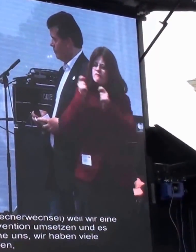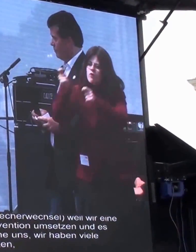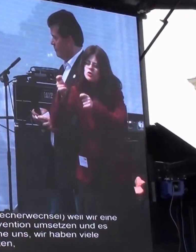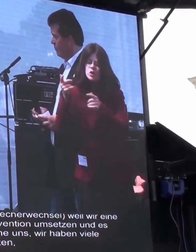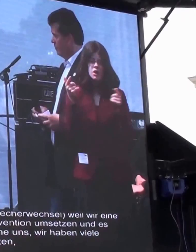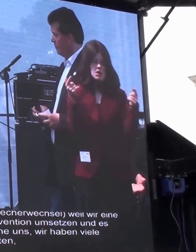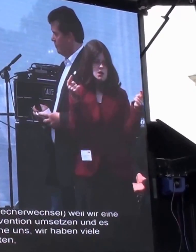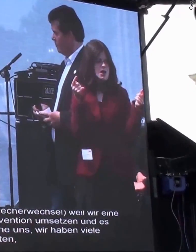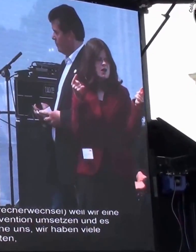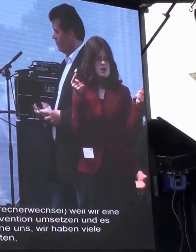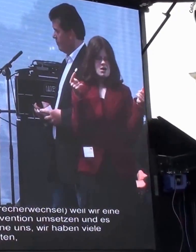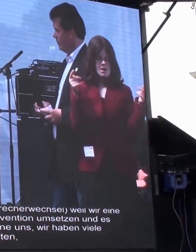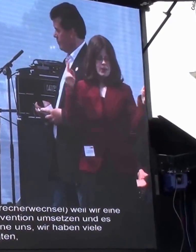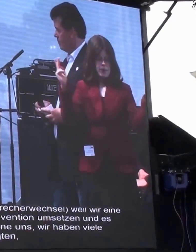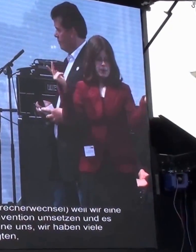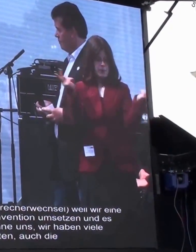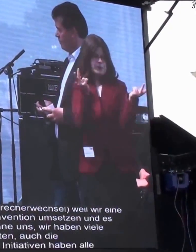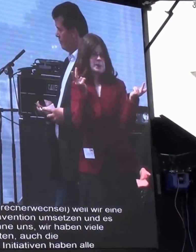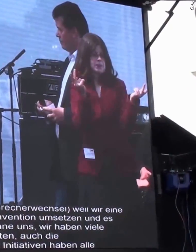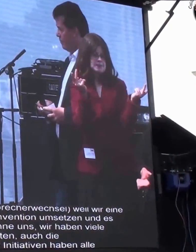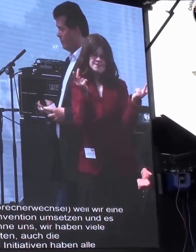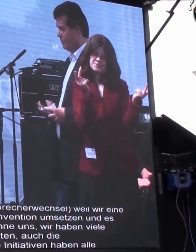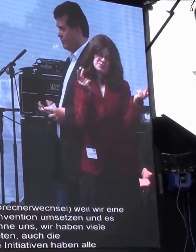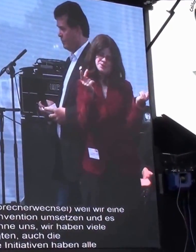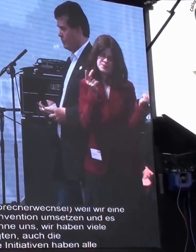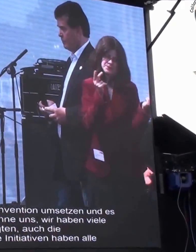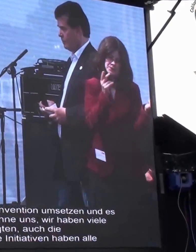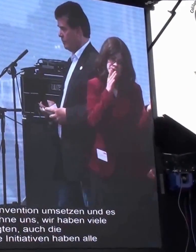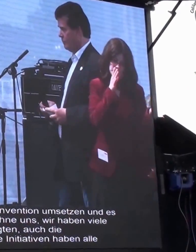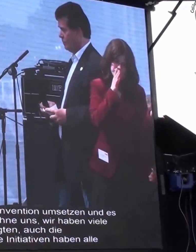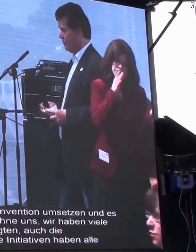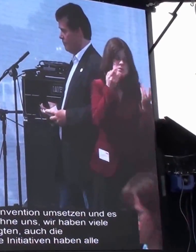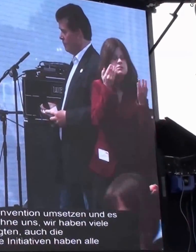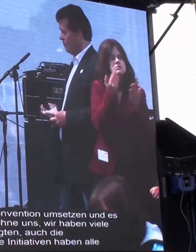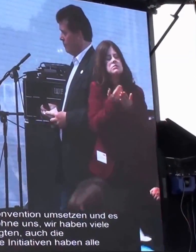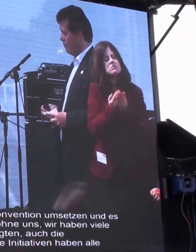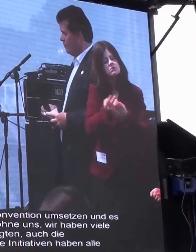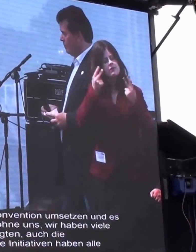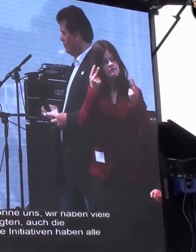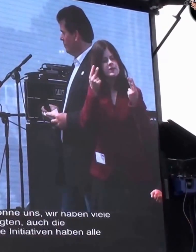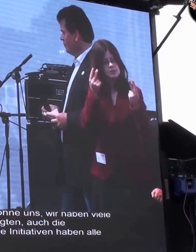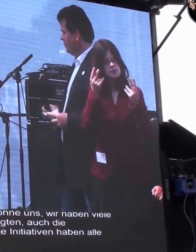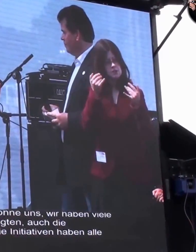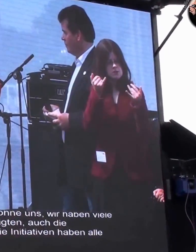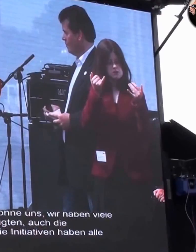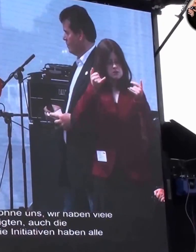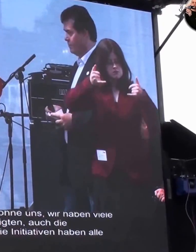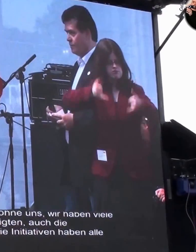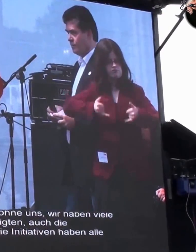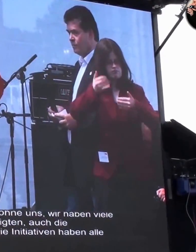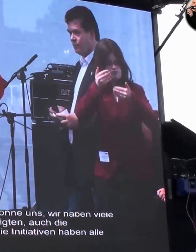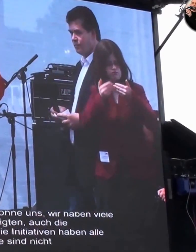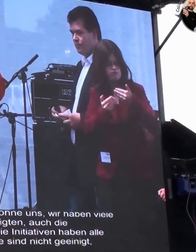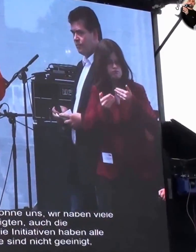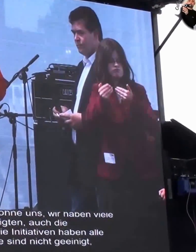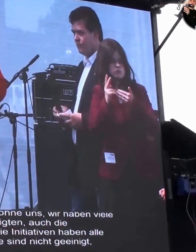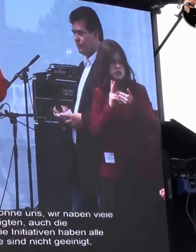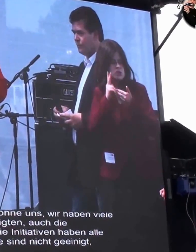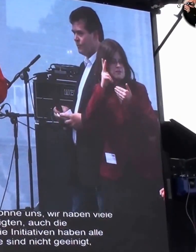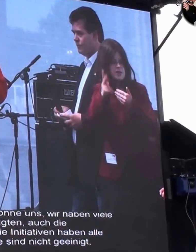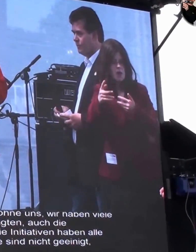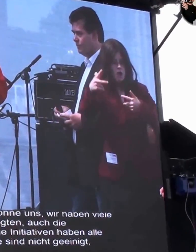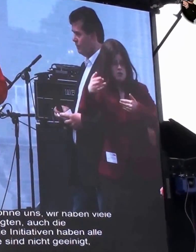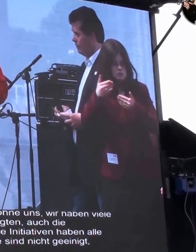die sind mitnichten geeinigt. Deshalb ist es richtig und wichtig, dass wir in den nächsten 2 Jahren